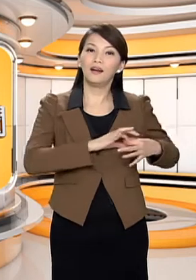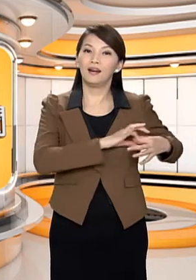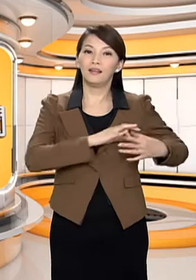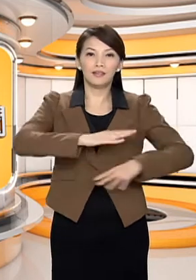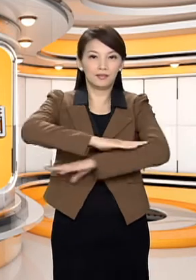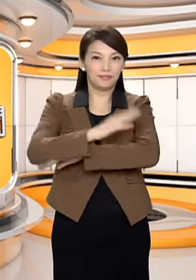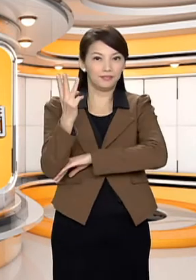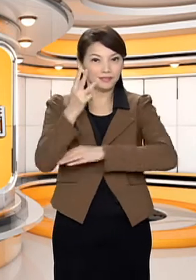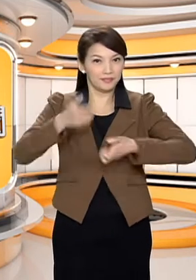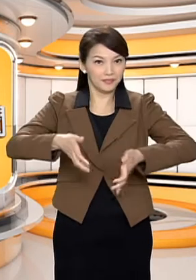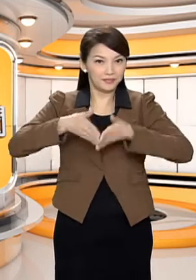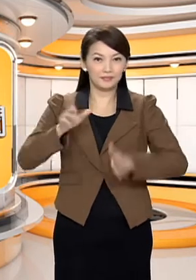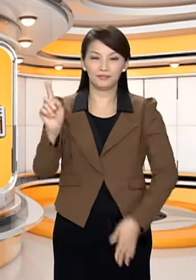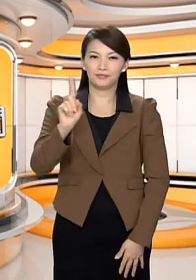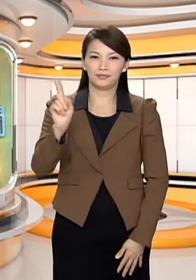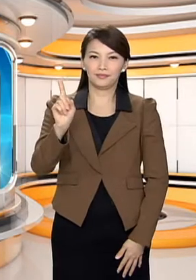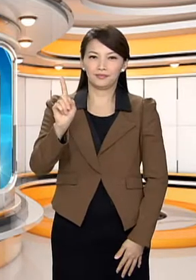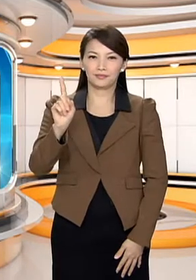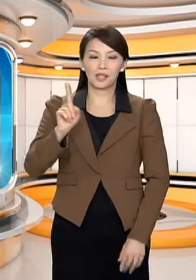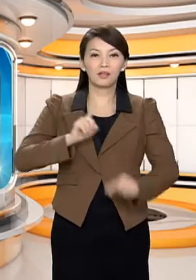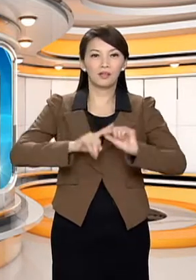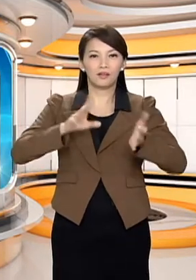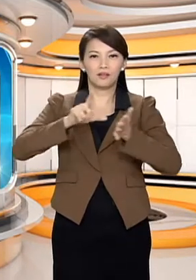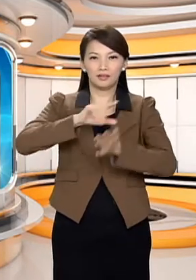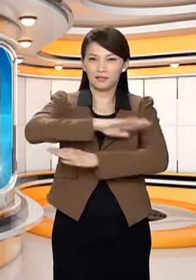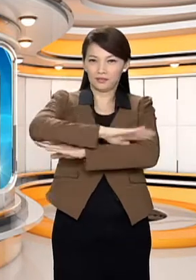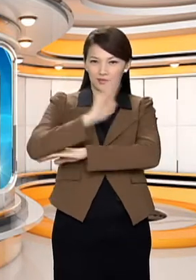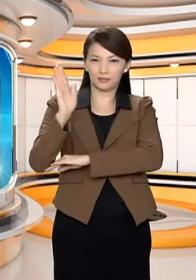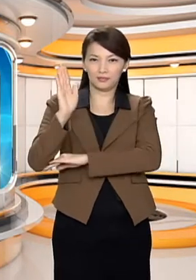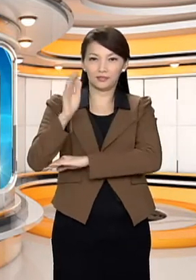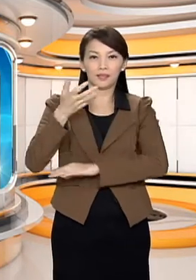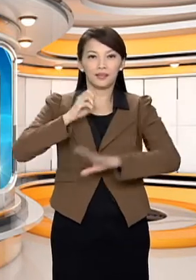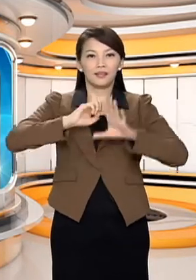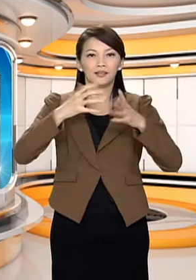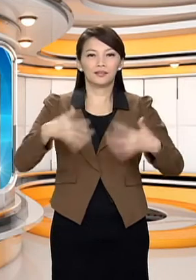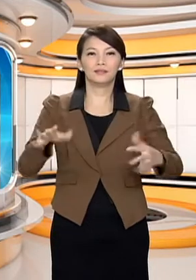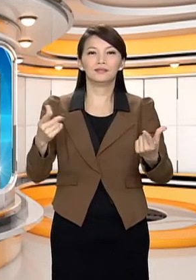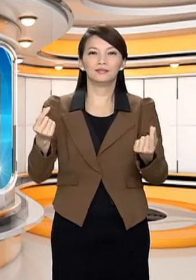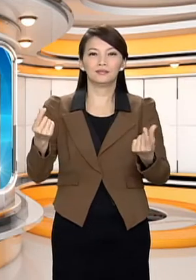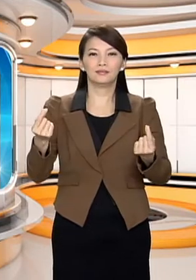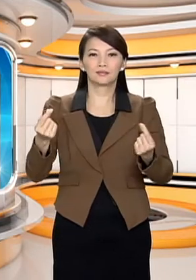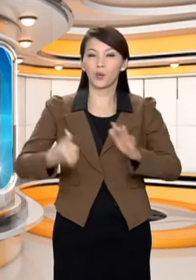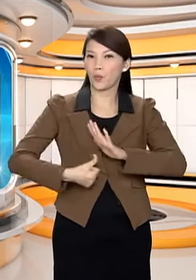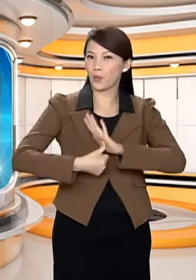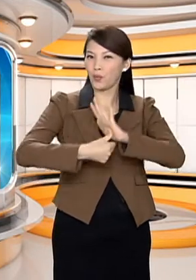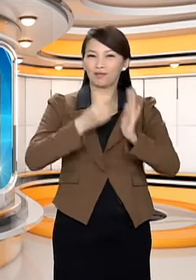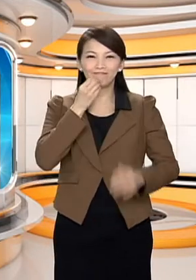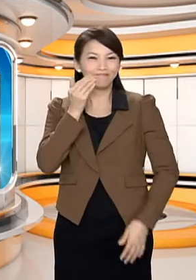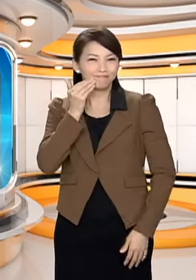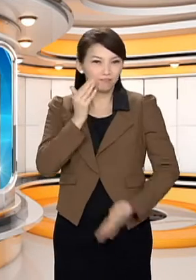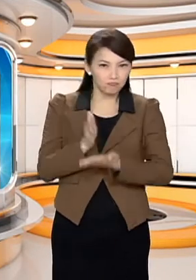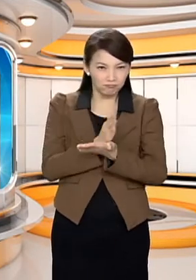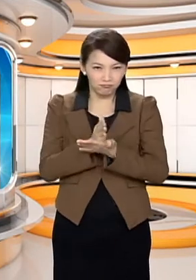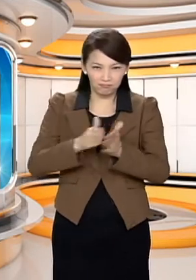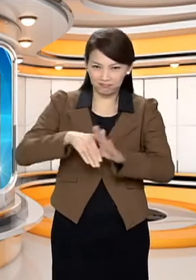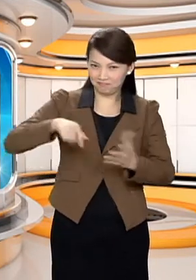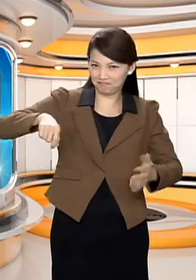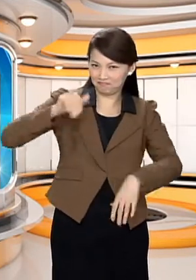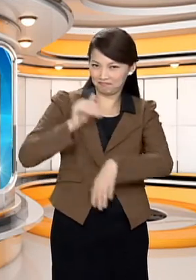来关心各大报的头条焦点。中国时报的头条一样也是报道，知名美食作家韩